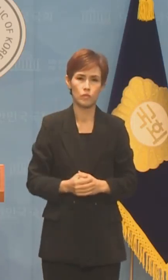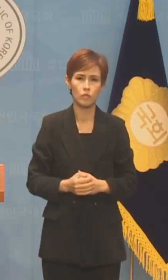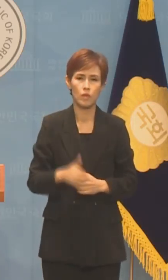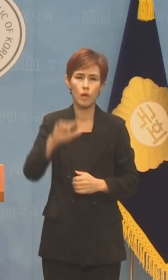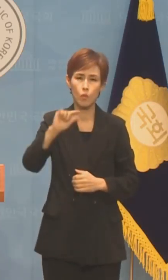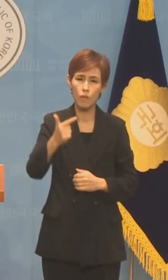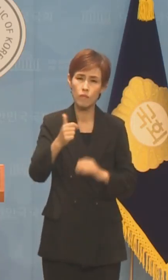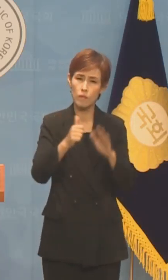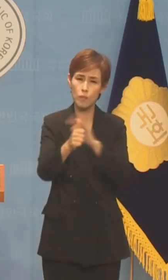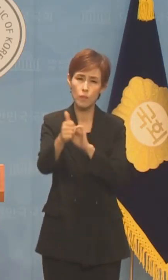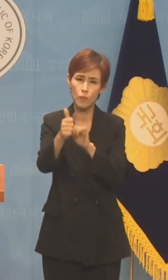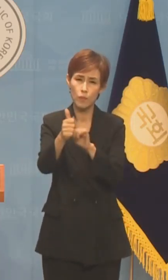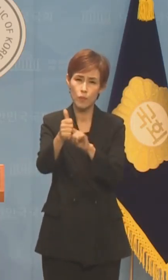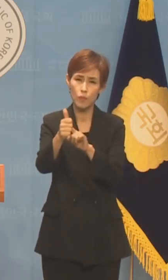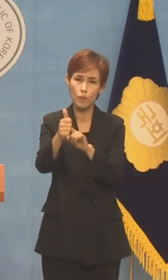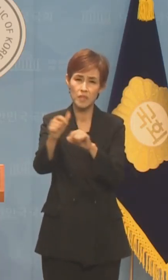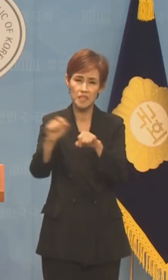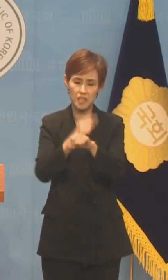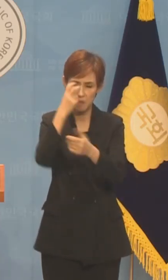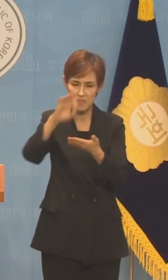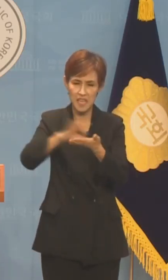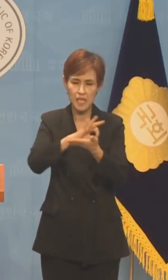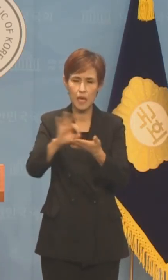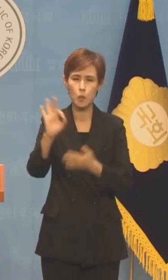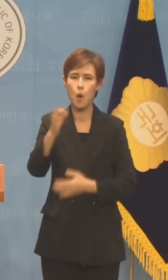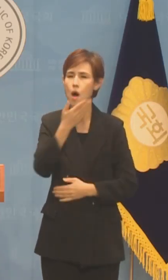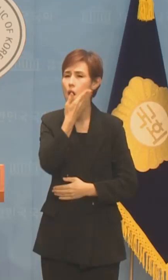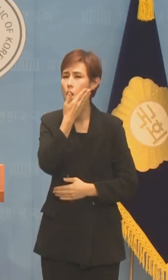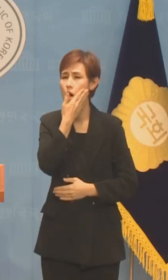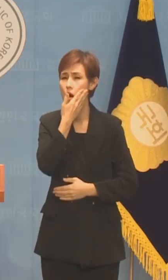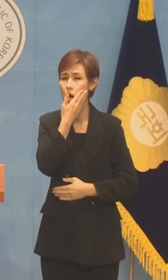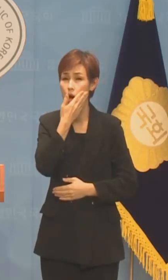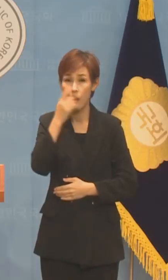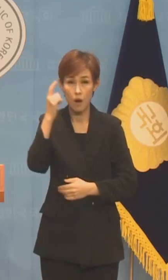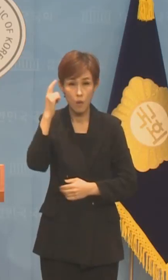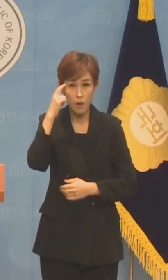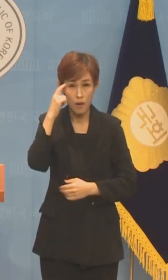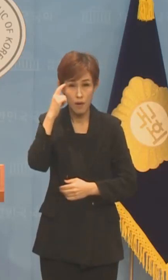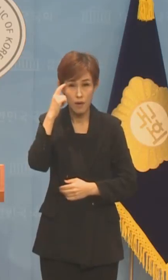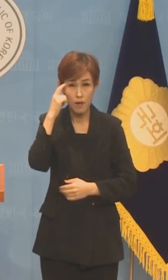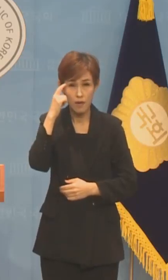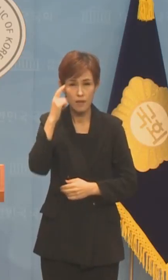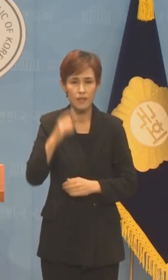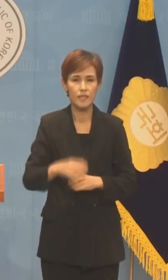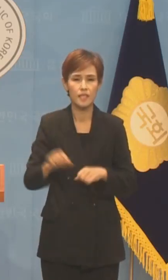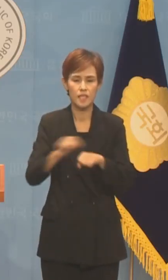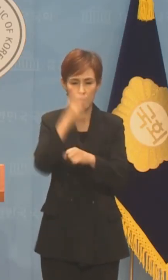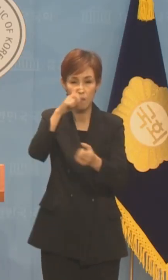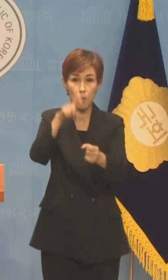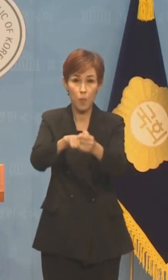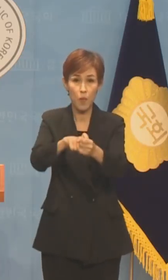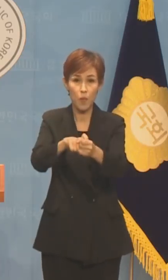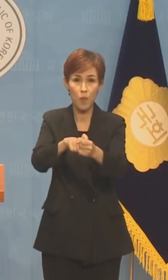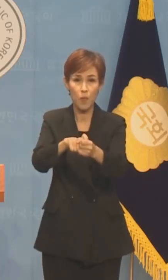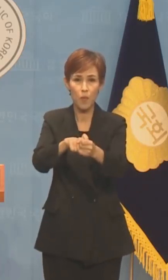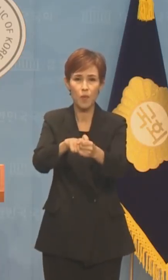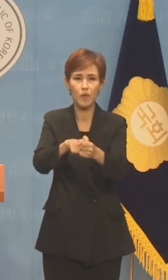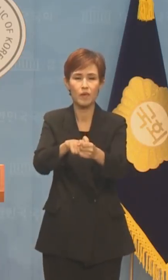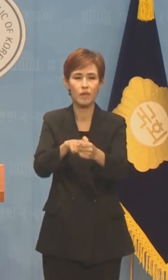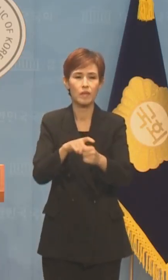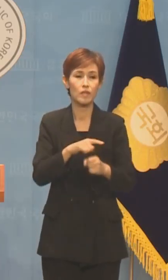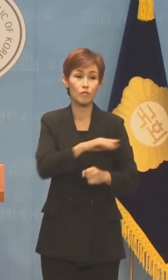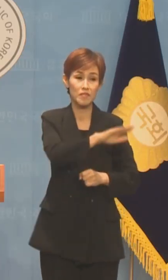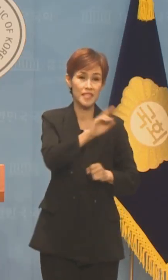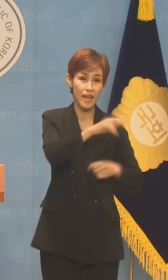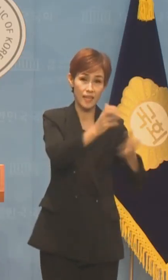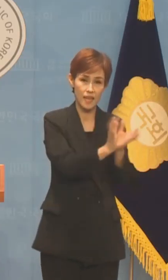권성동 원내대표가 특검 예산이 아까운 이유는 특검의 목표가 다르기